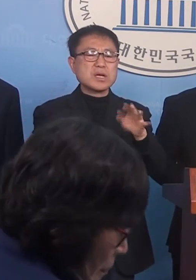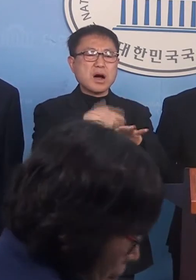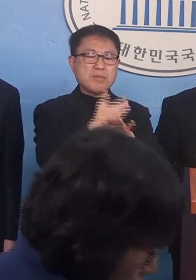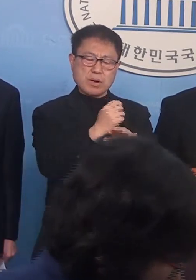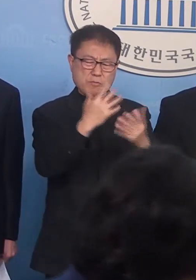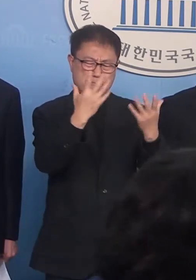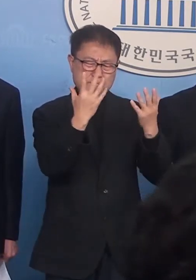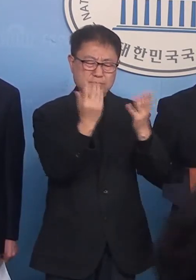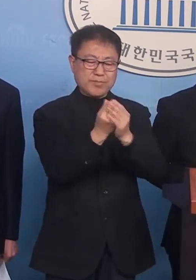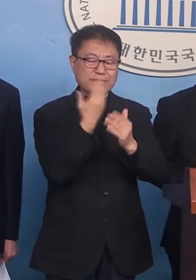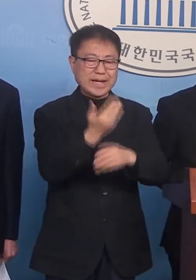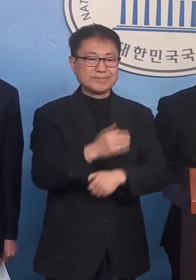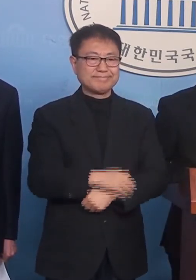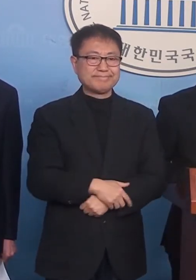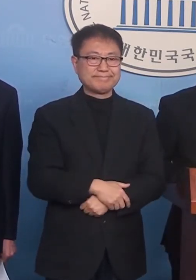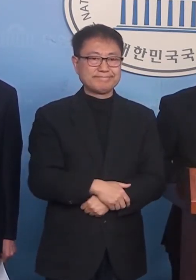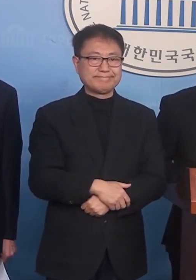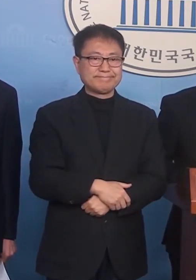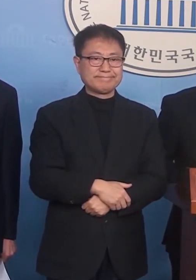촛불혁명을 안수할 수 있습니다.